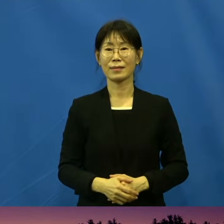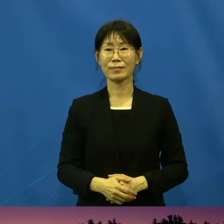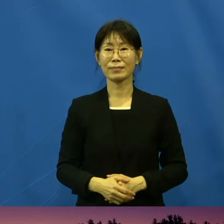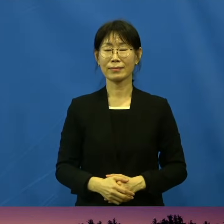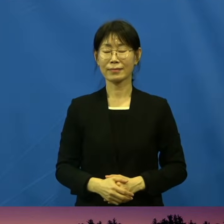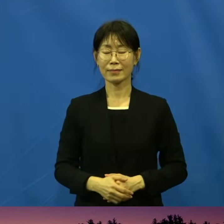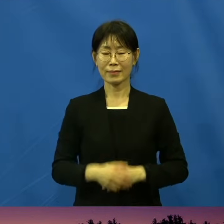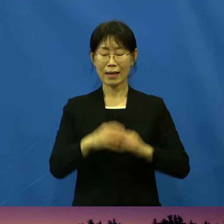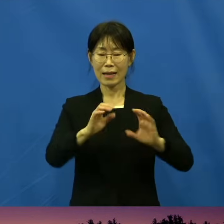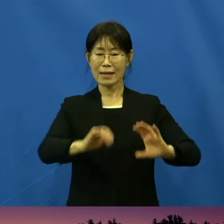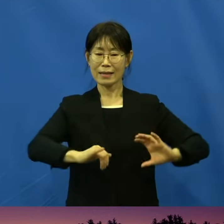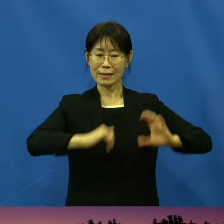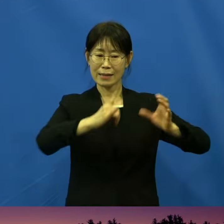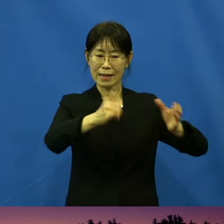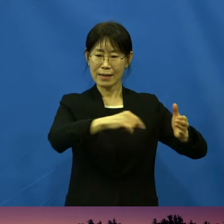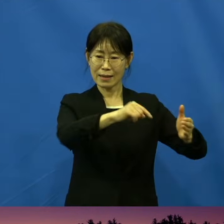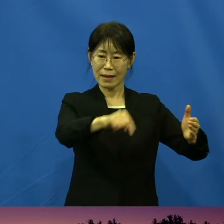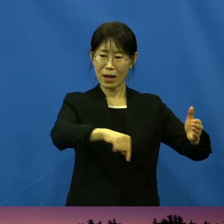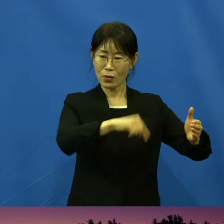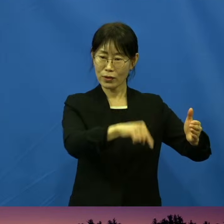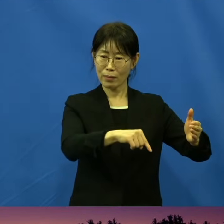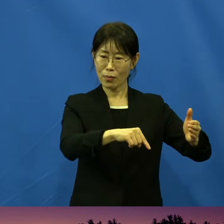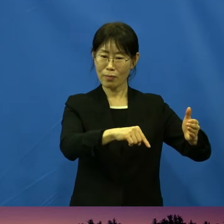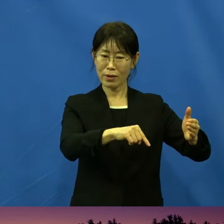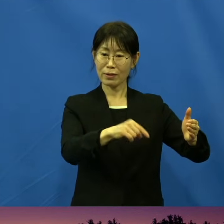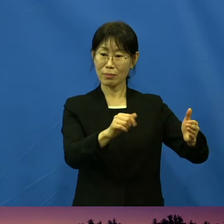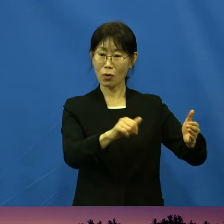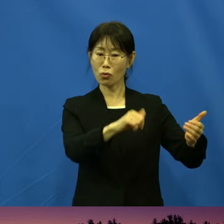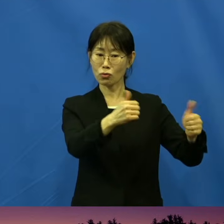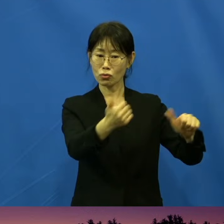여러분, 세상에서는 죽는 것을 실패로 봅니다. 그죠?